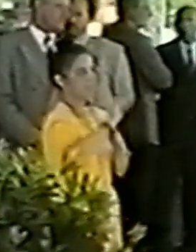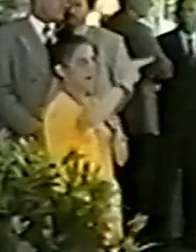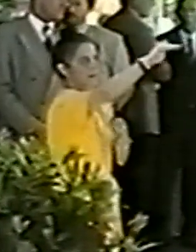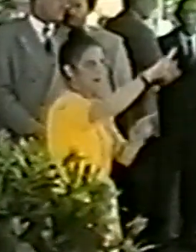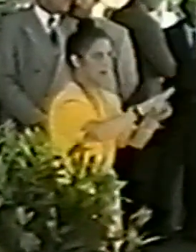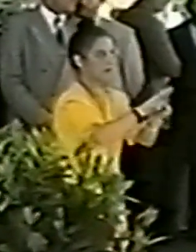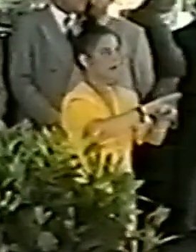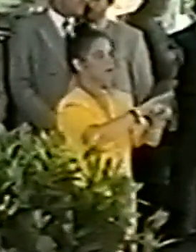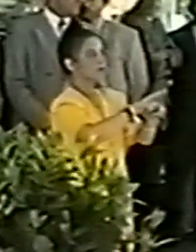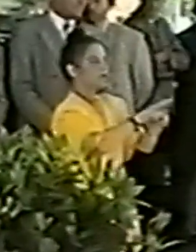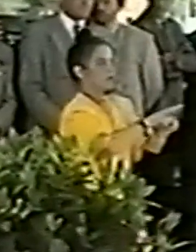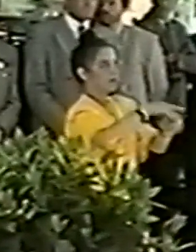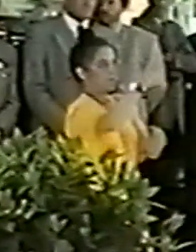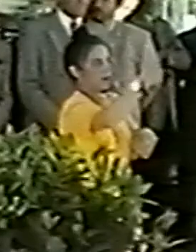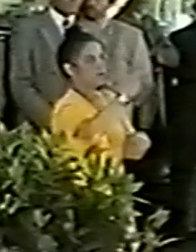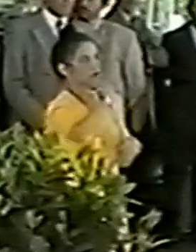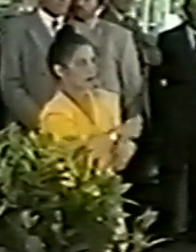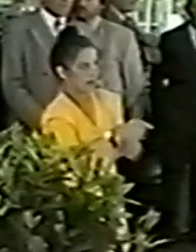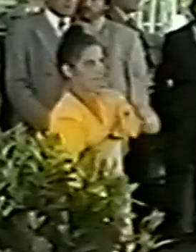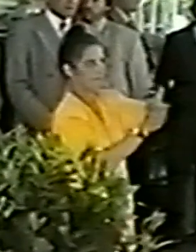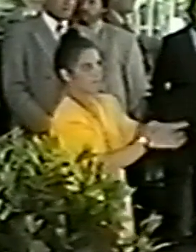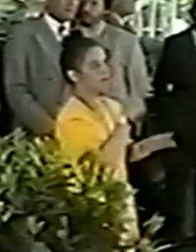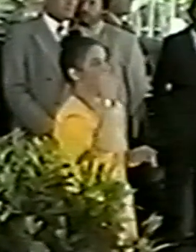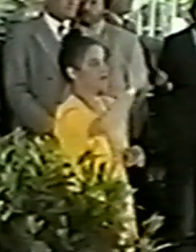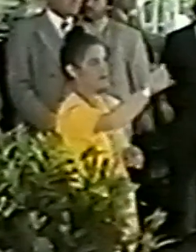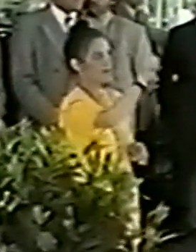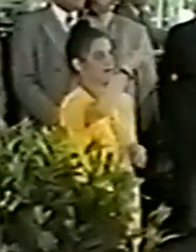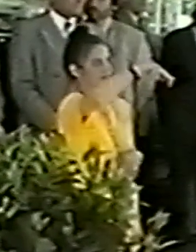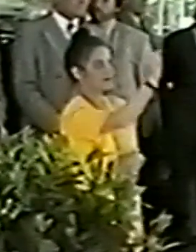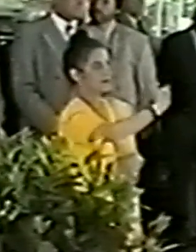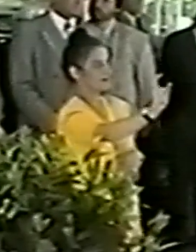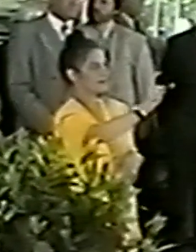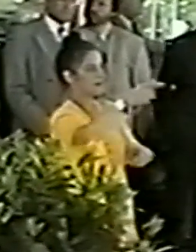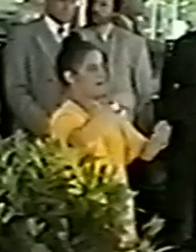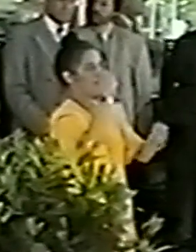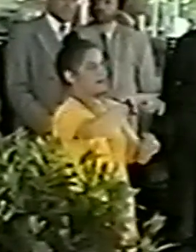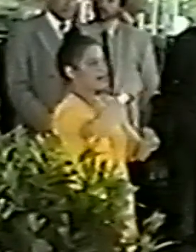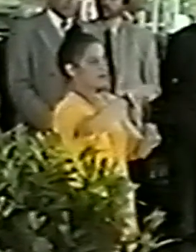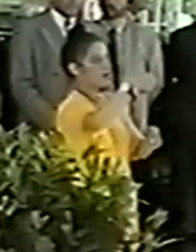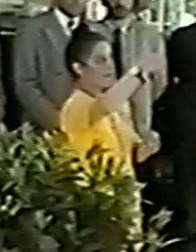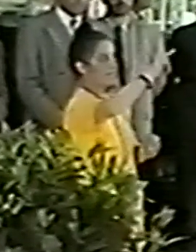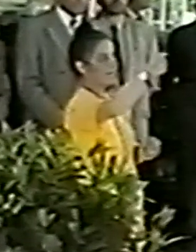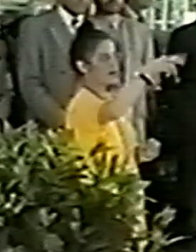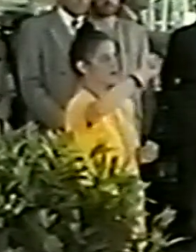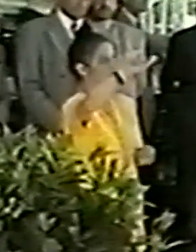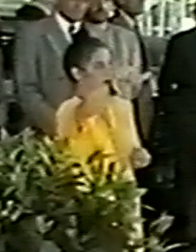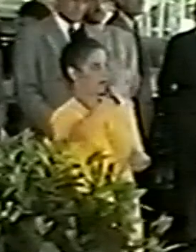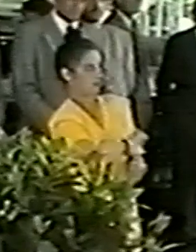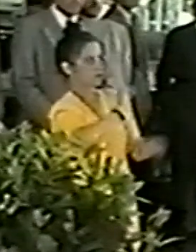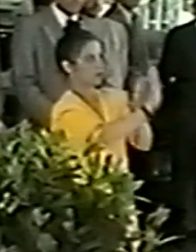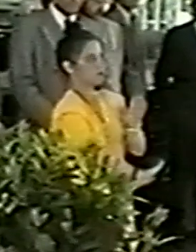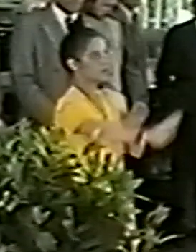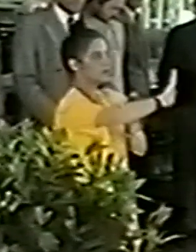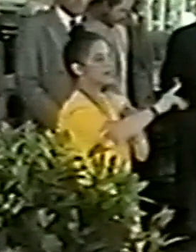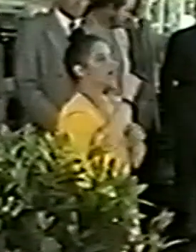Genève. M. Ronald Gantz, directeur général de Migrol Suisse. Monsieur Charles